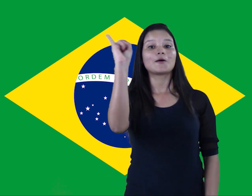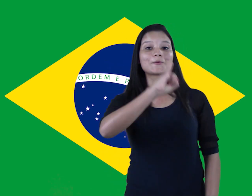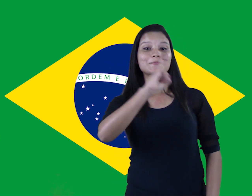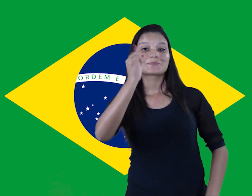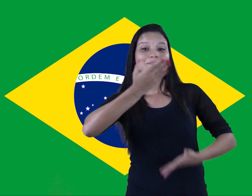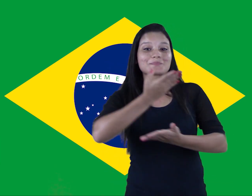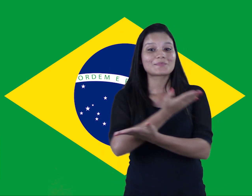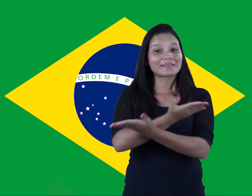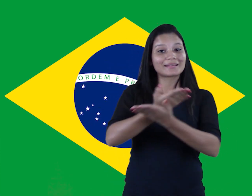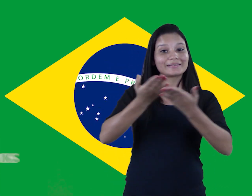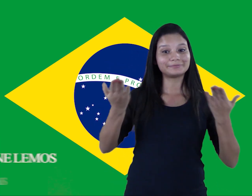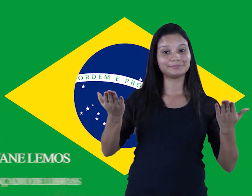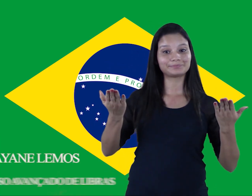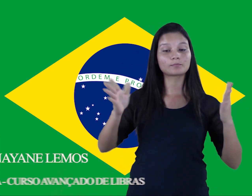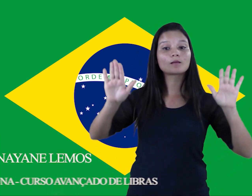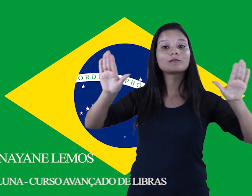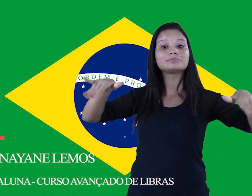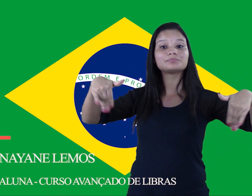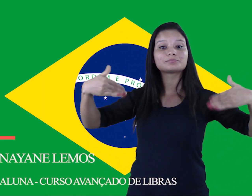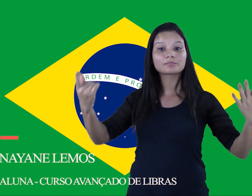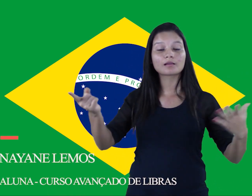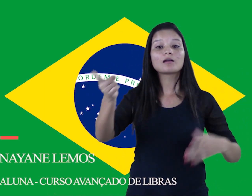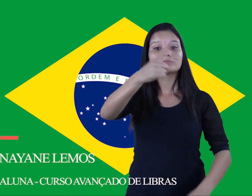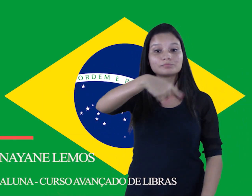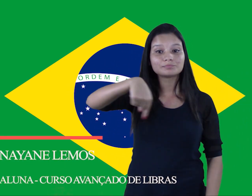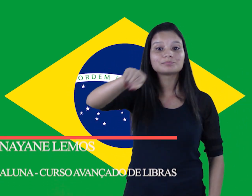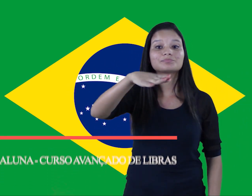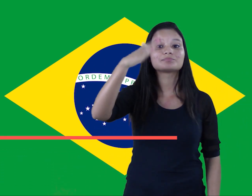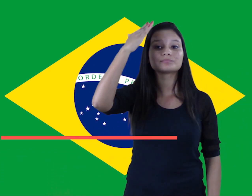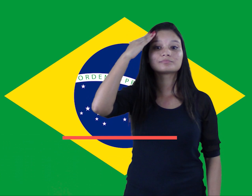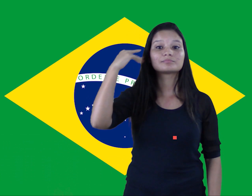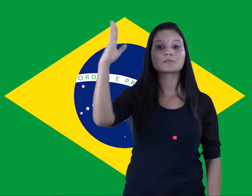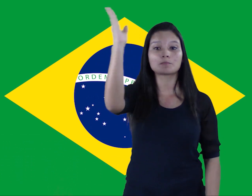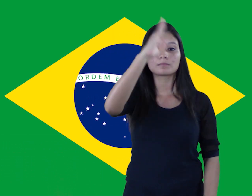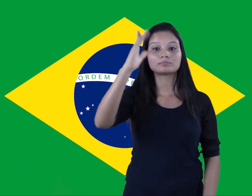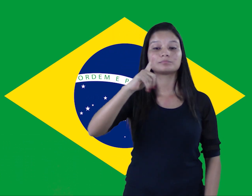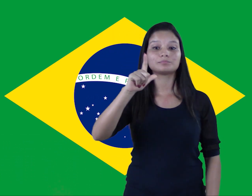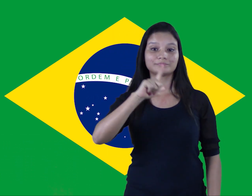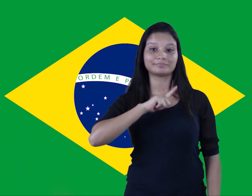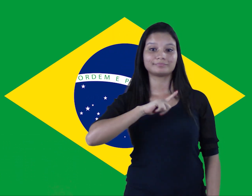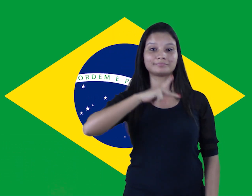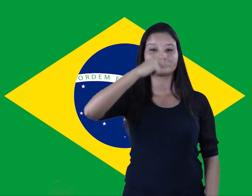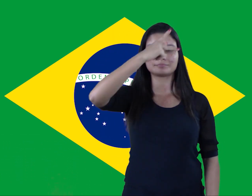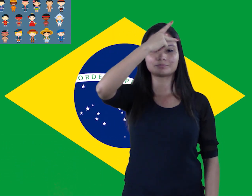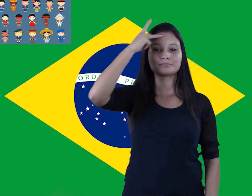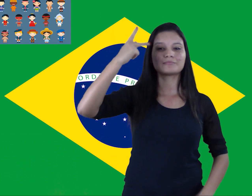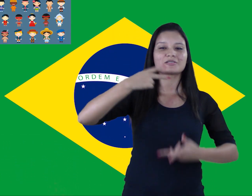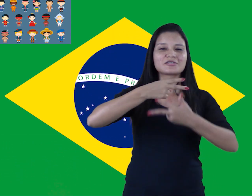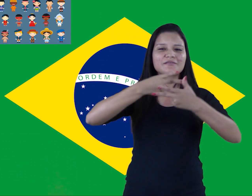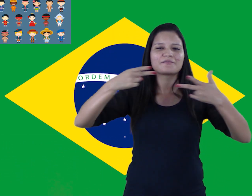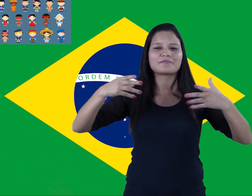Oi vocês! Então, você já sabe que o Brasil é um país que tem pessoas de várias culturas do